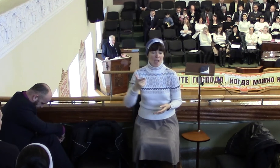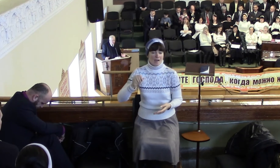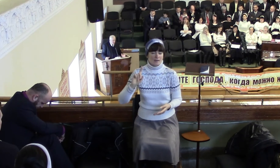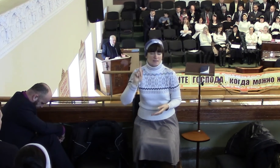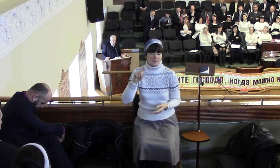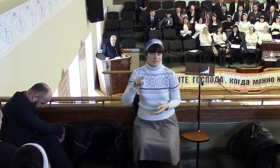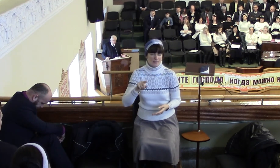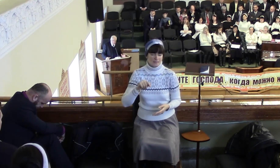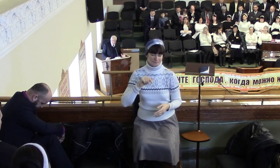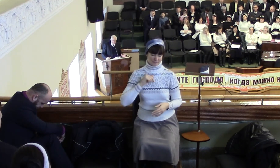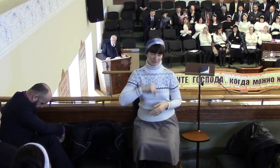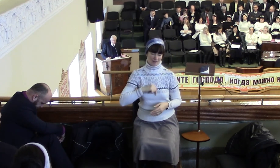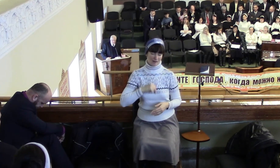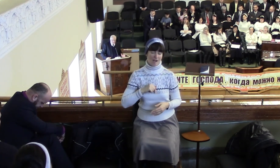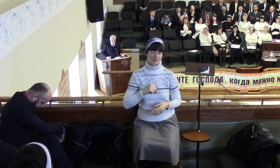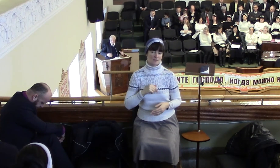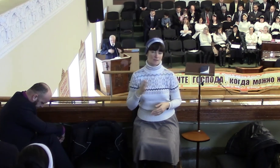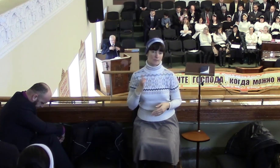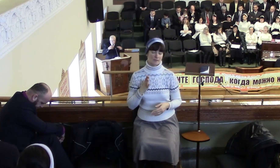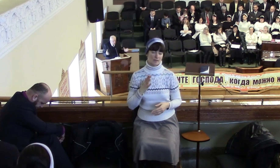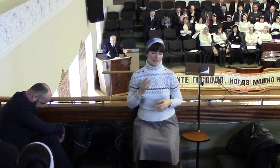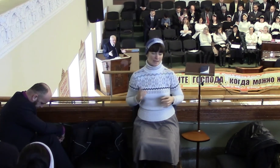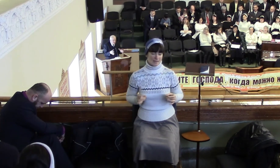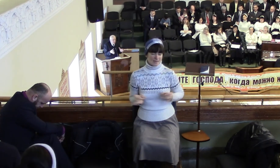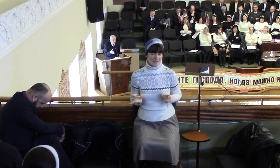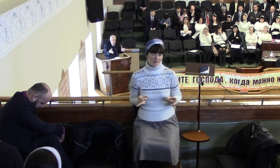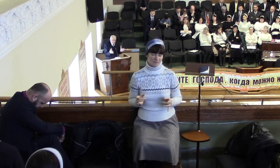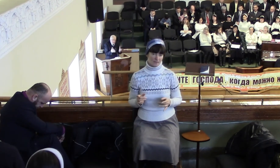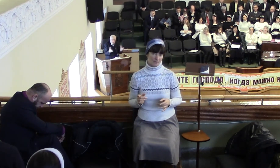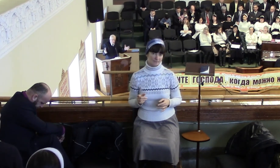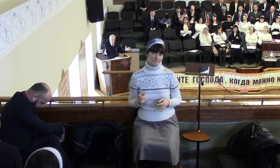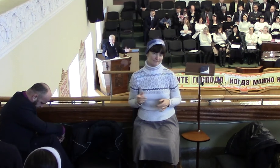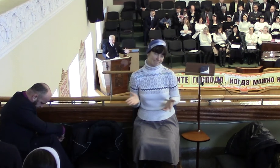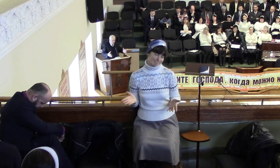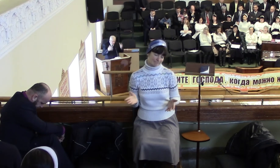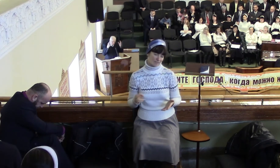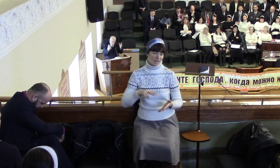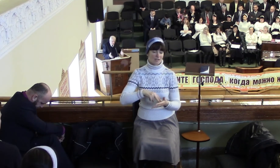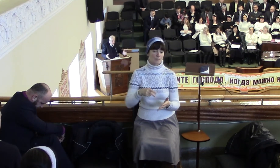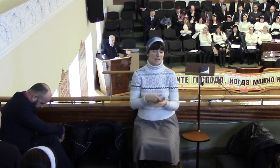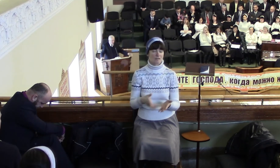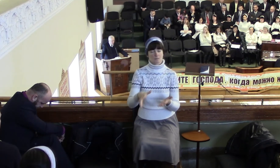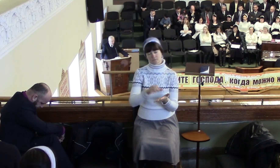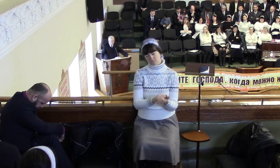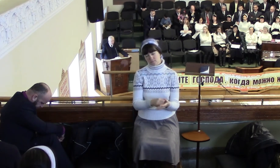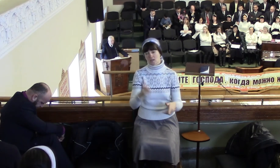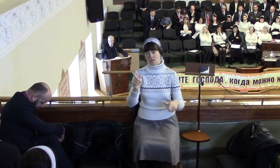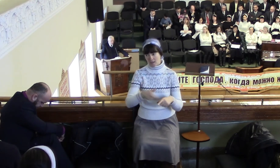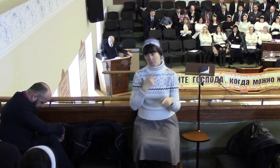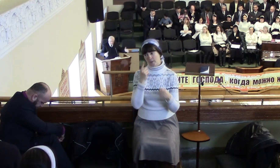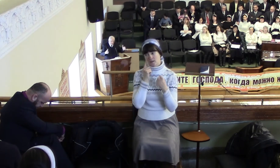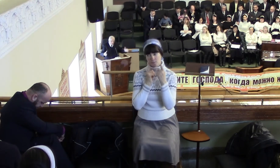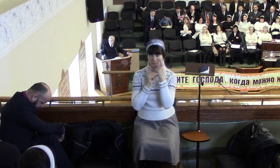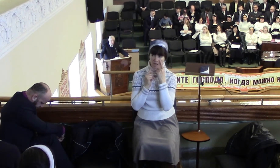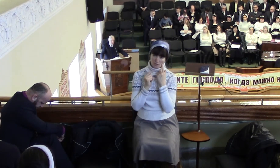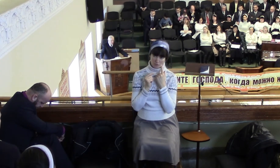характер, где-то нам наши нервы сдали, где-то наши что-то планы рухнули. И мы снова плачем, мы